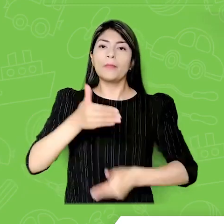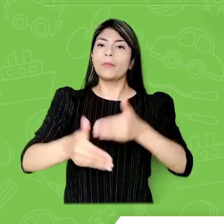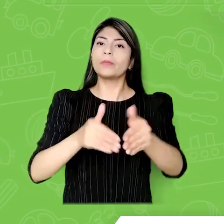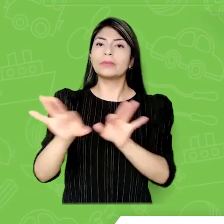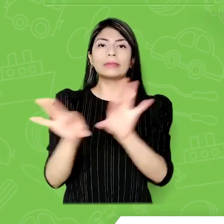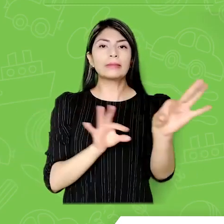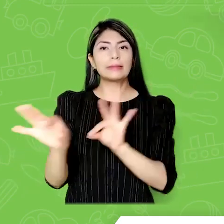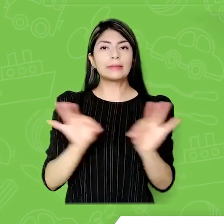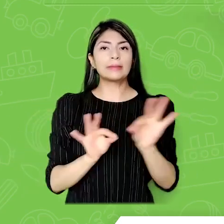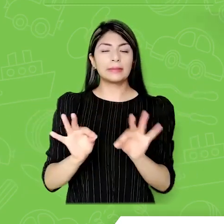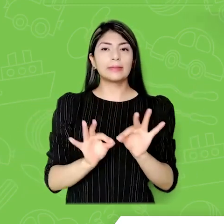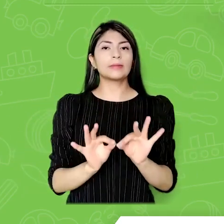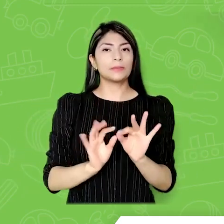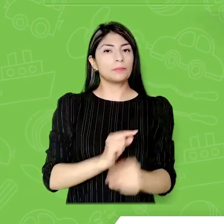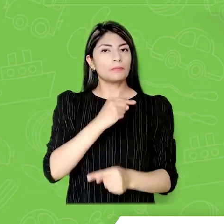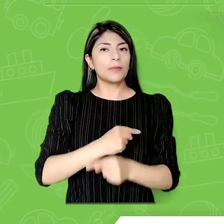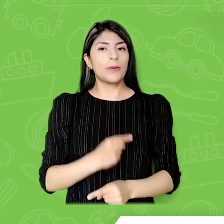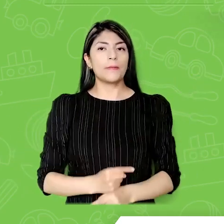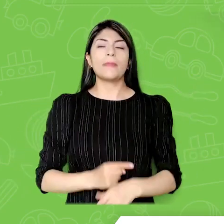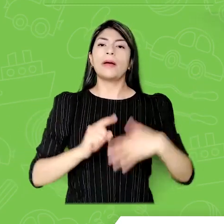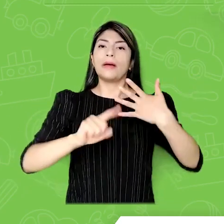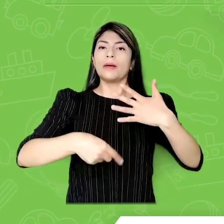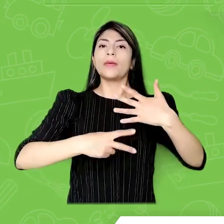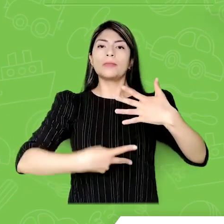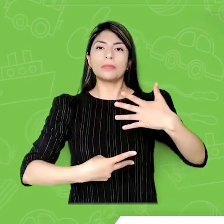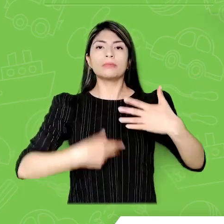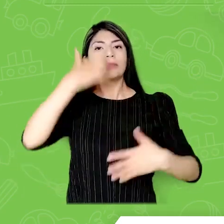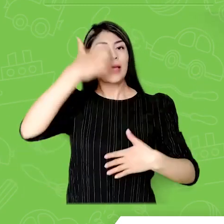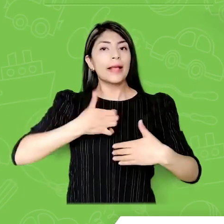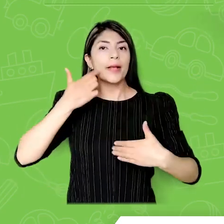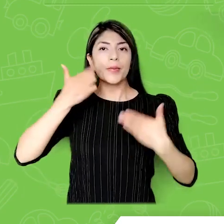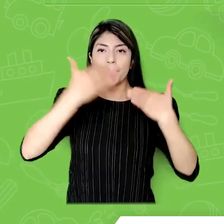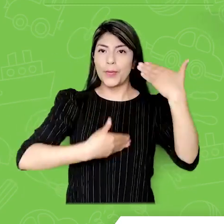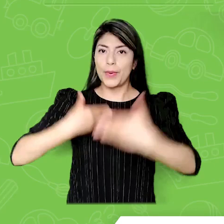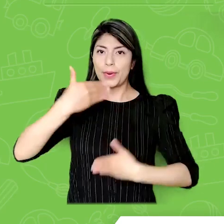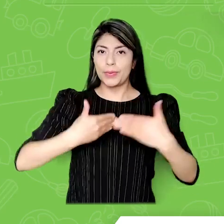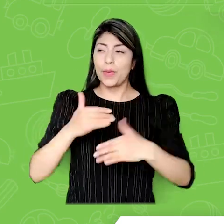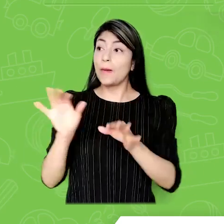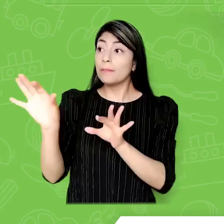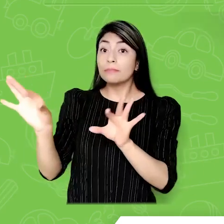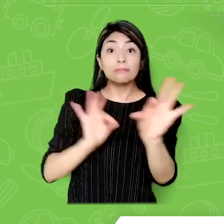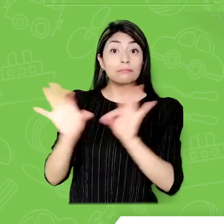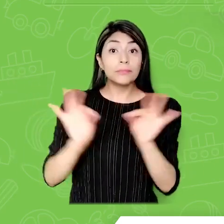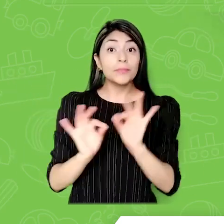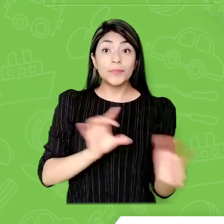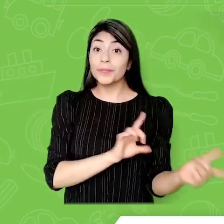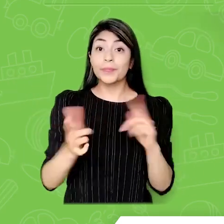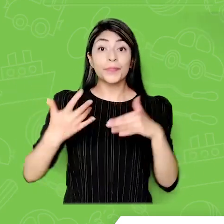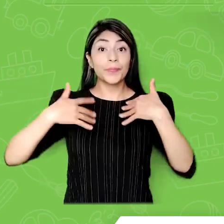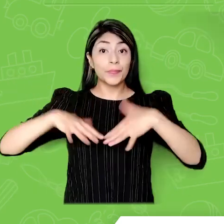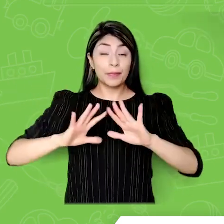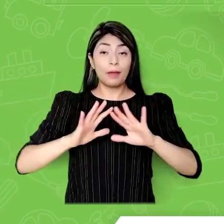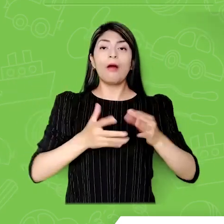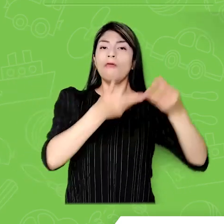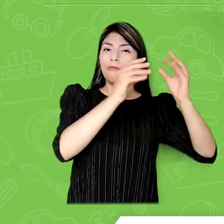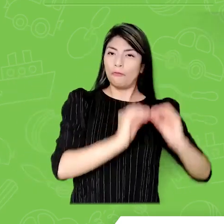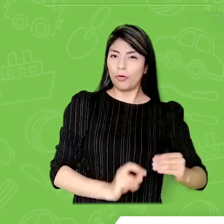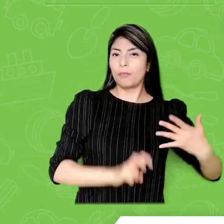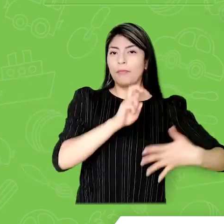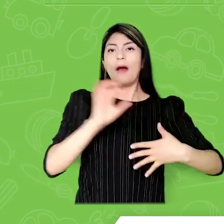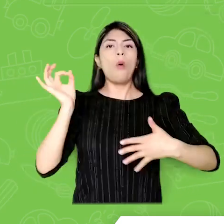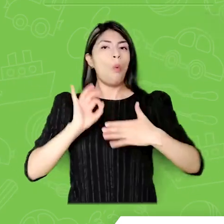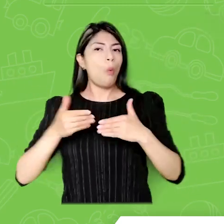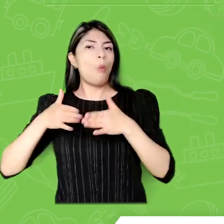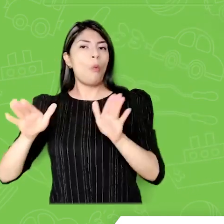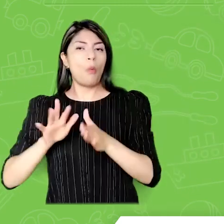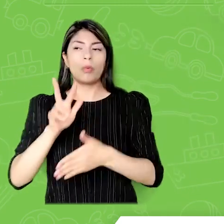Aplicación de pruebas a los participantes admitidos en cualquier modalidad de este proceso de selección. Conformación y